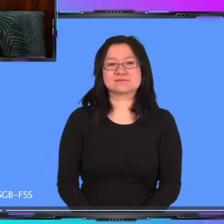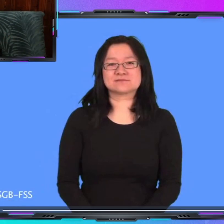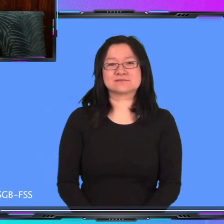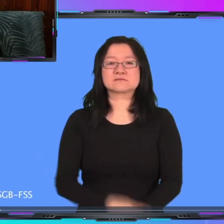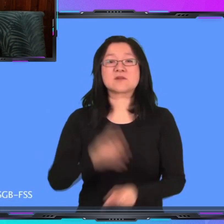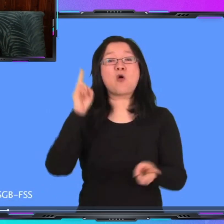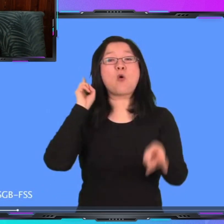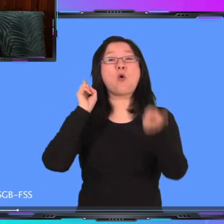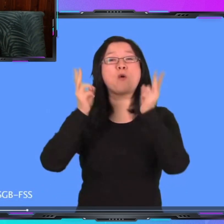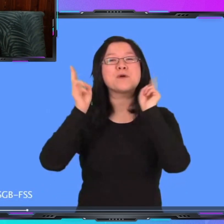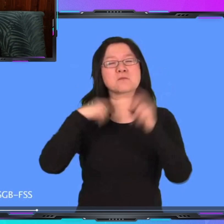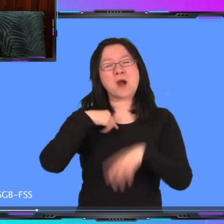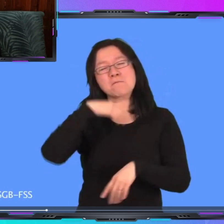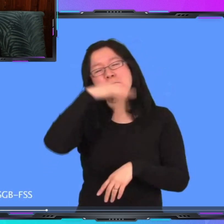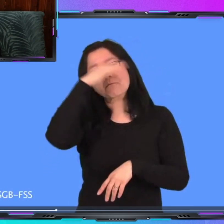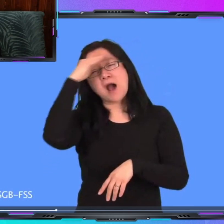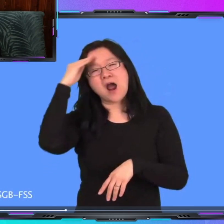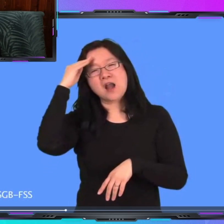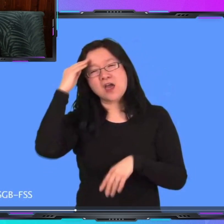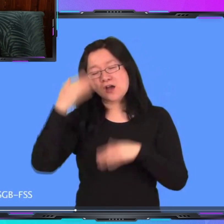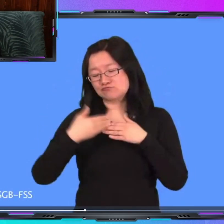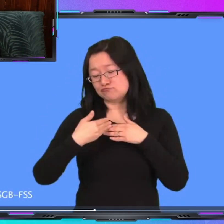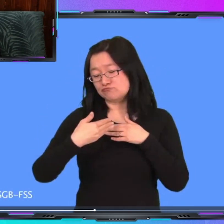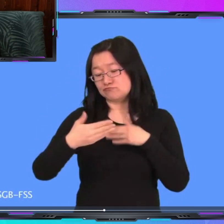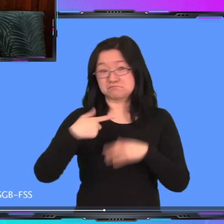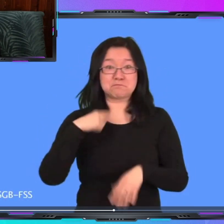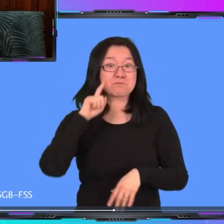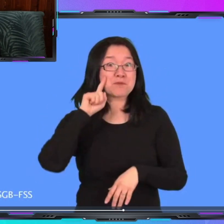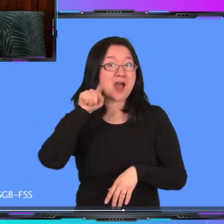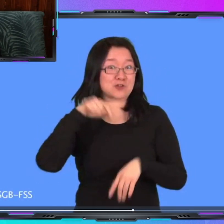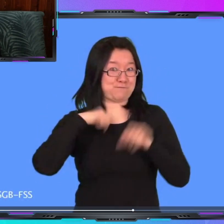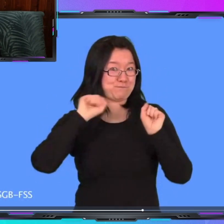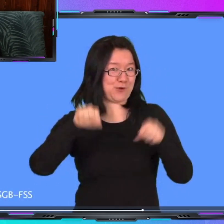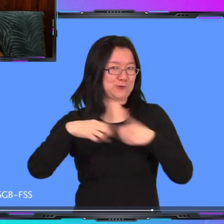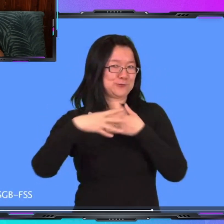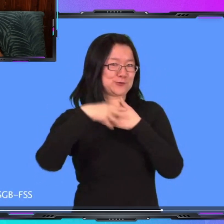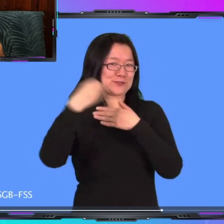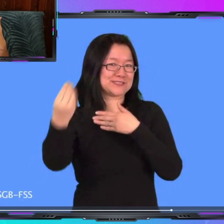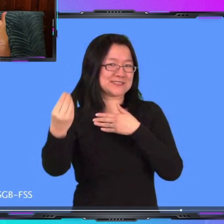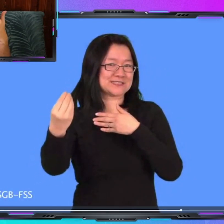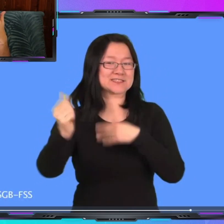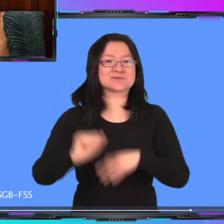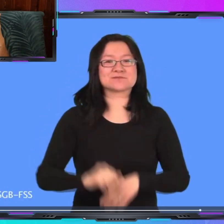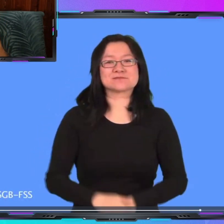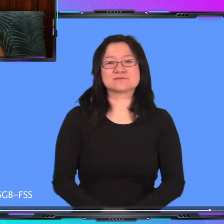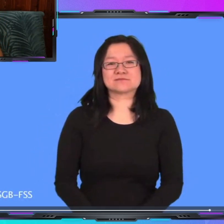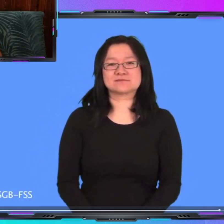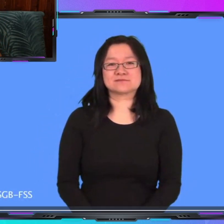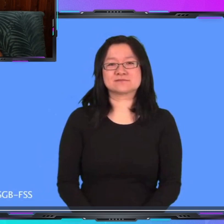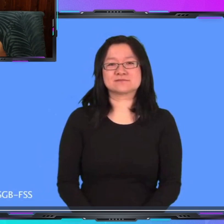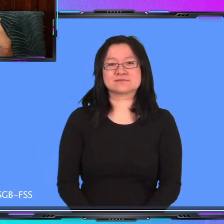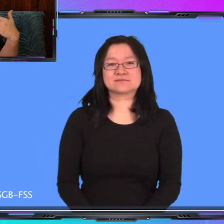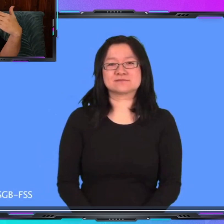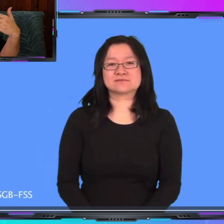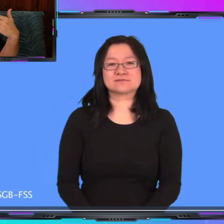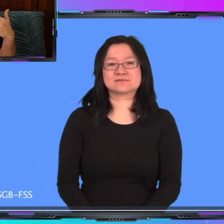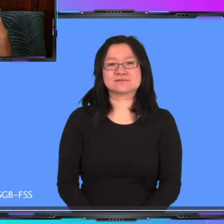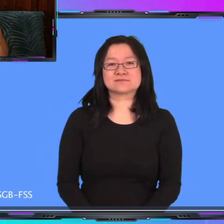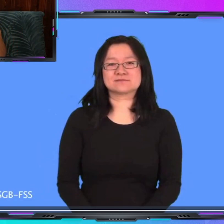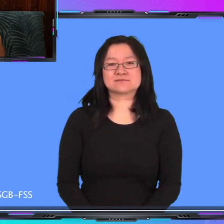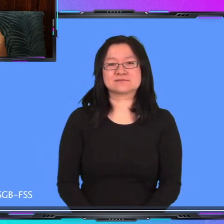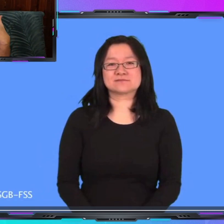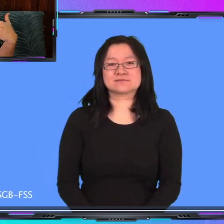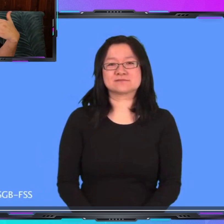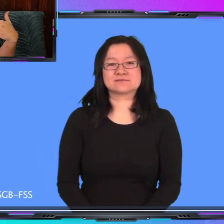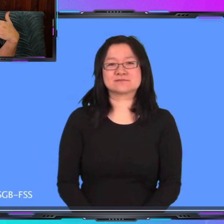Donc elle nous dit hôpital, moi malade. Durant un temps. C'est vraiment une notion de